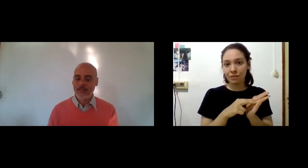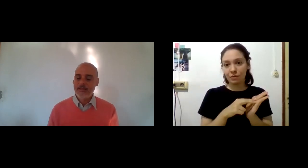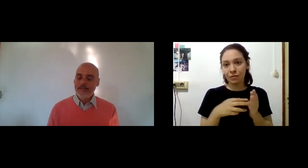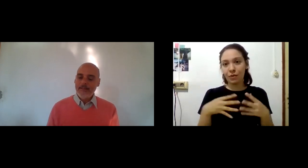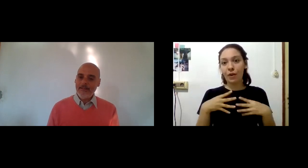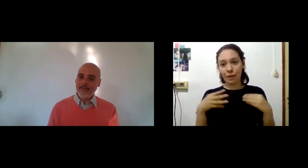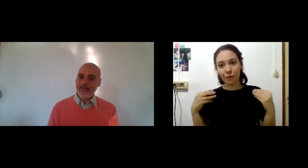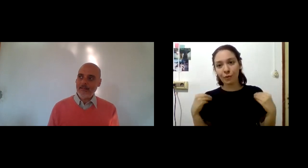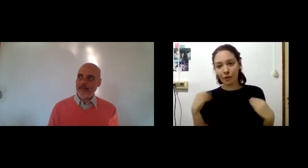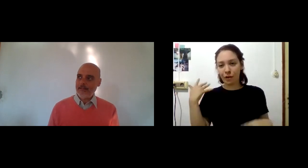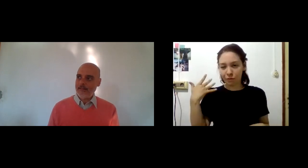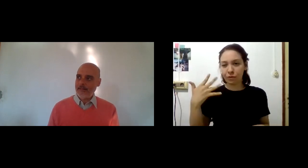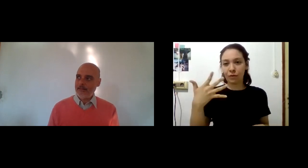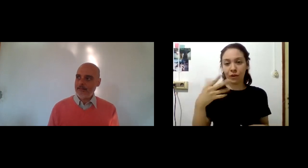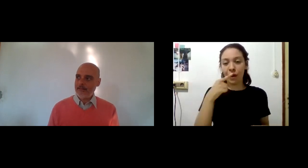charlaremos.